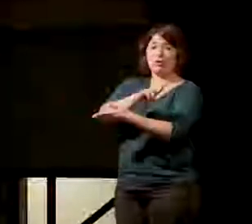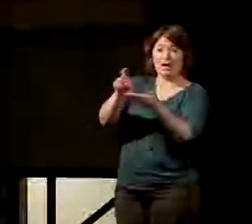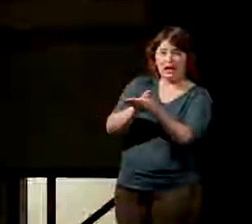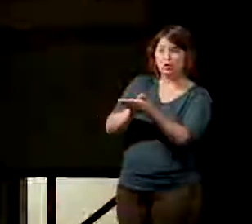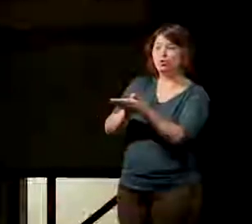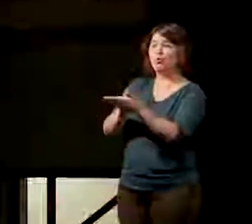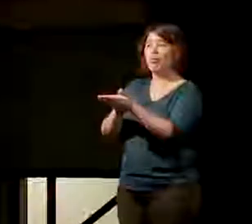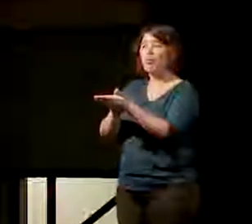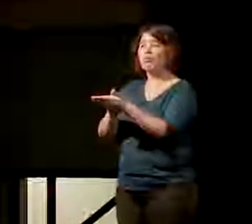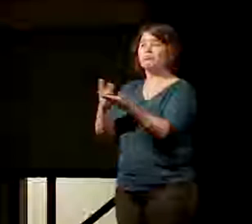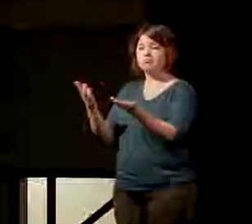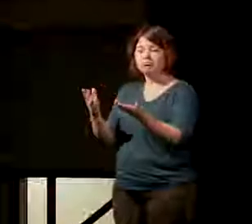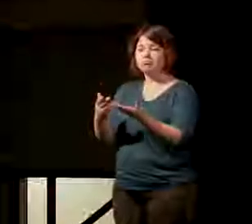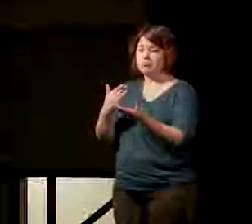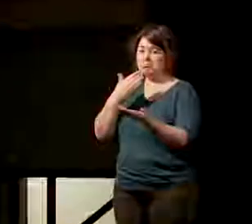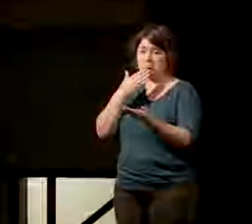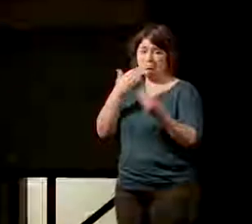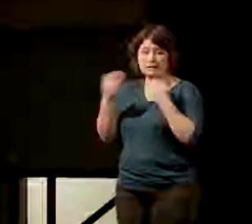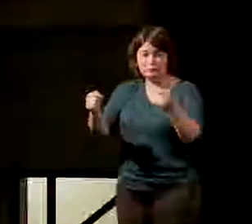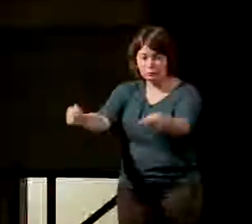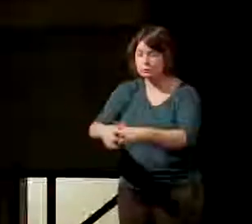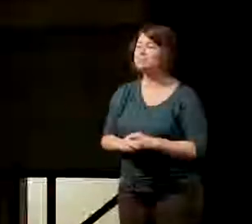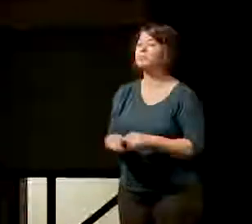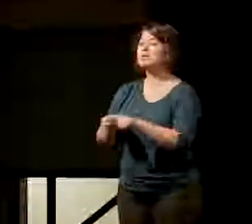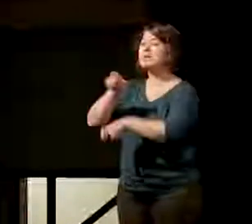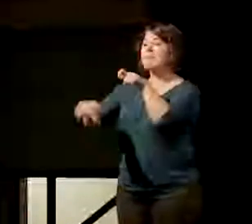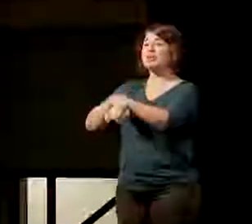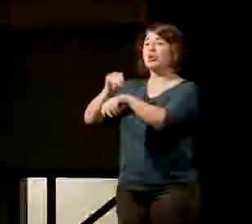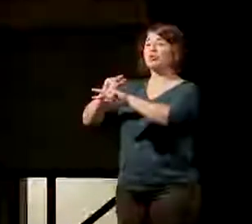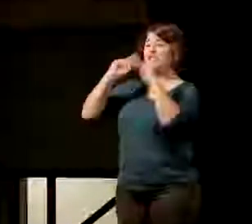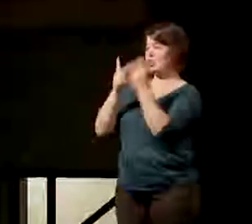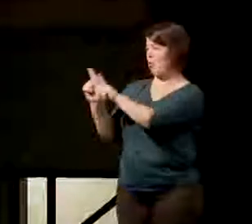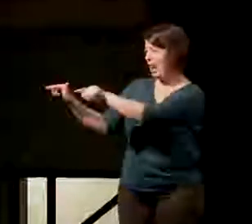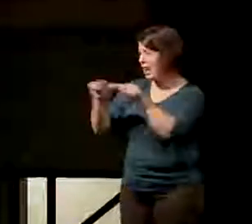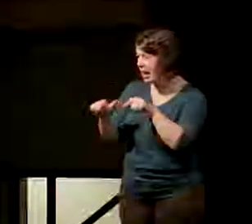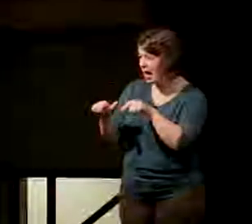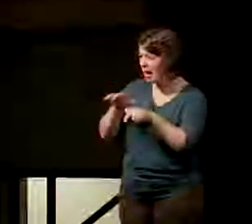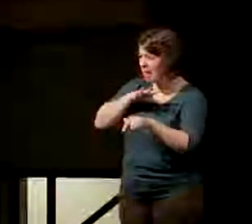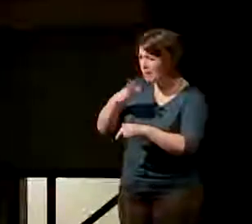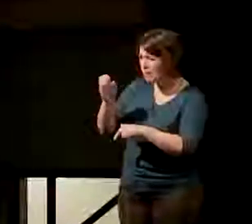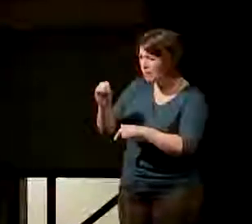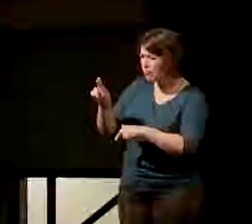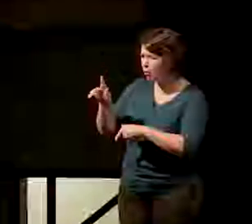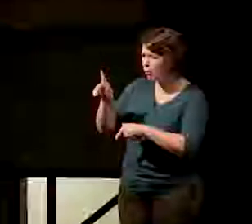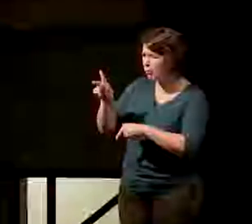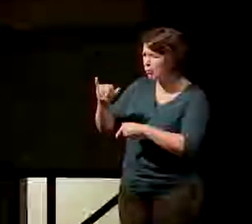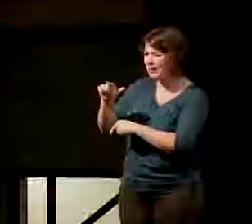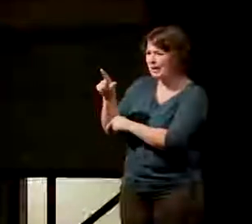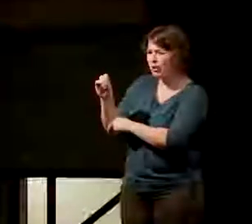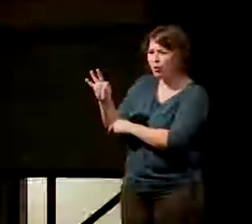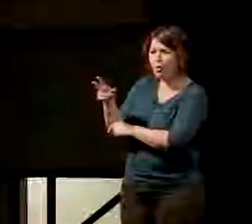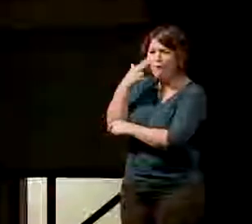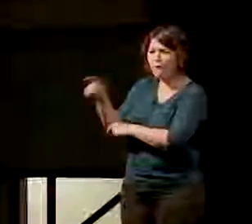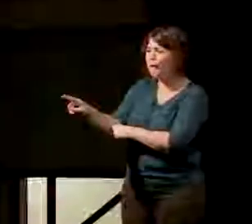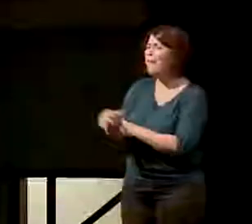président Chesnais-Girard, Marc Ouattagna, merci de votre présence. Merci aux conseillers généraux présents. J'ai vu Véronique Bourbigaud, mon